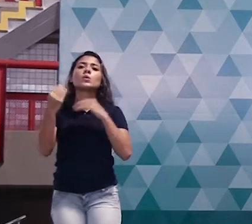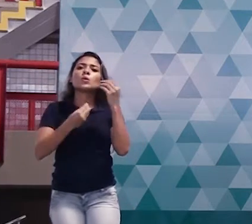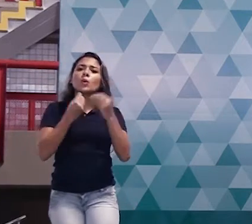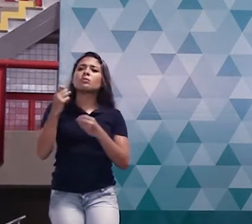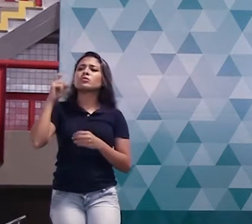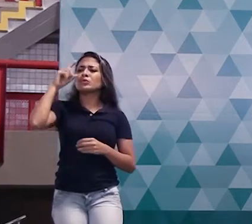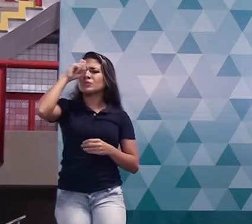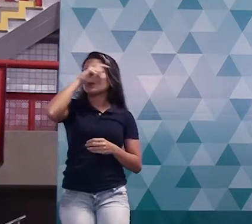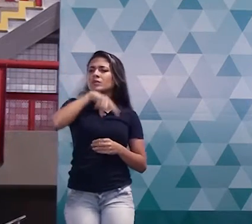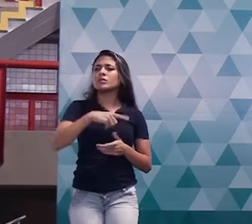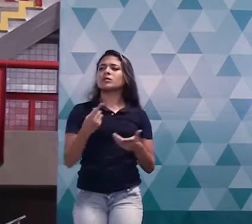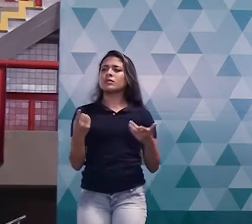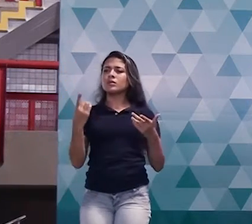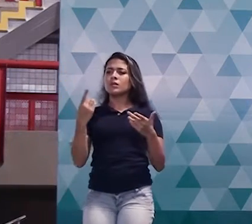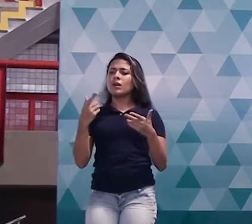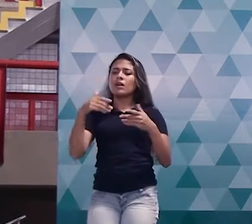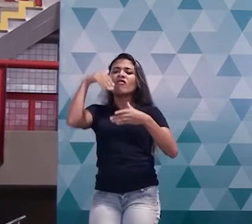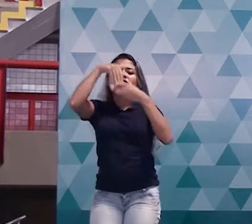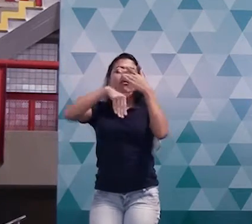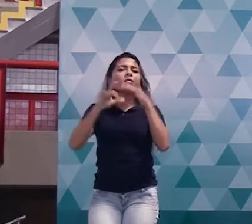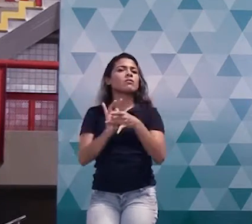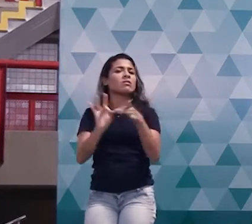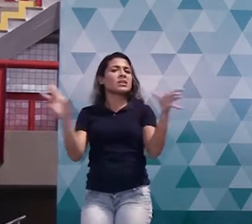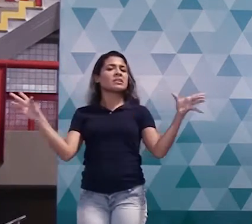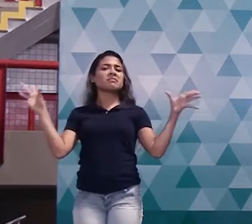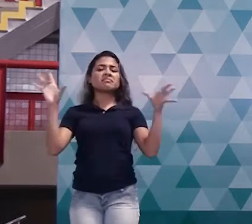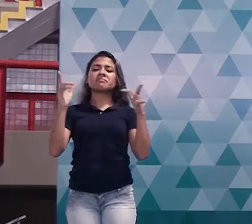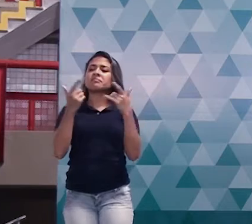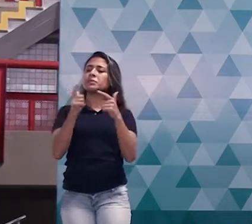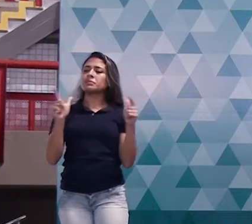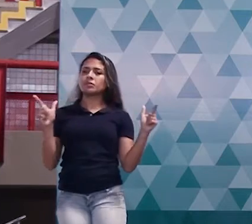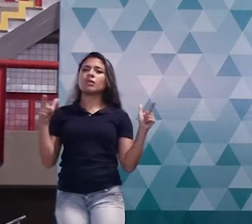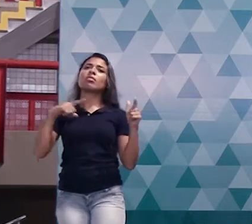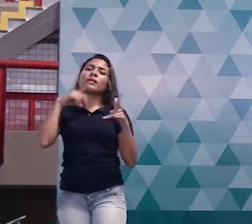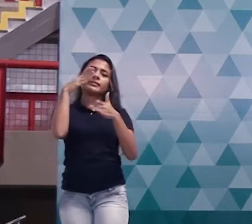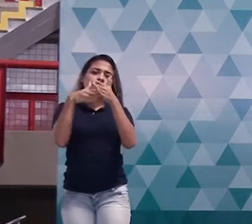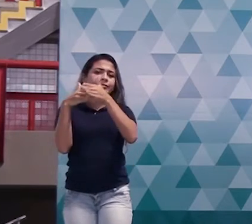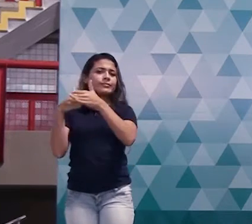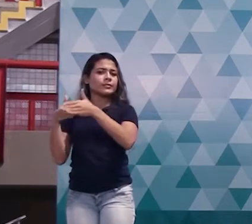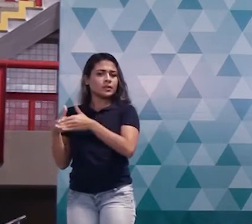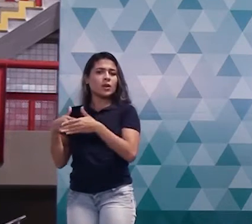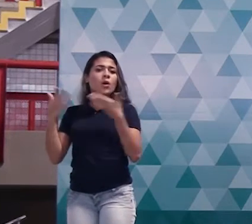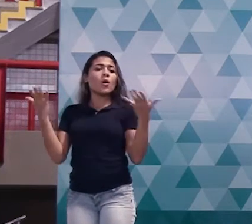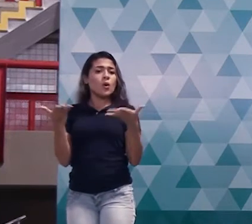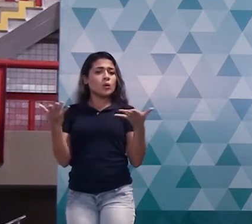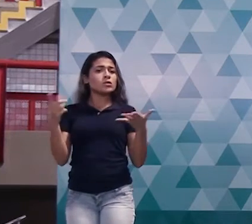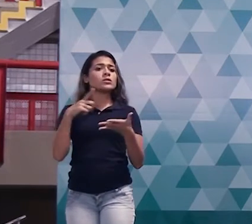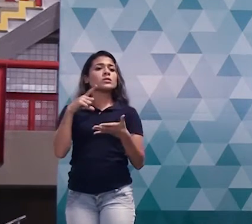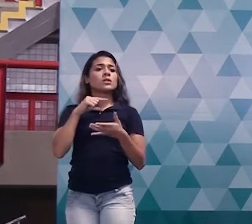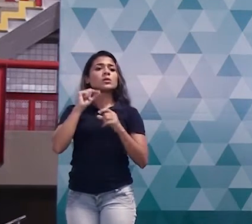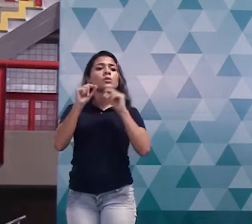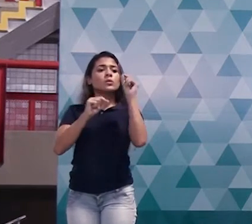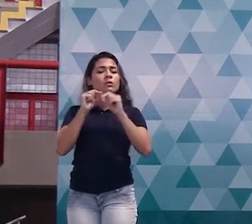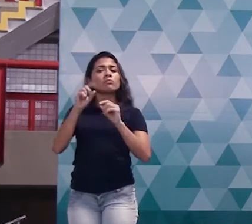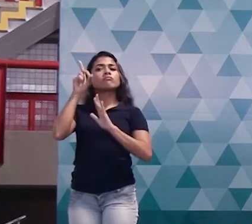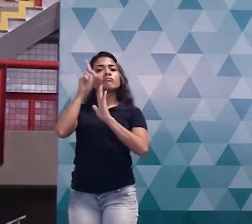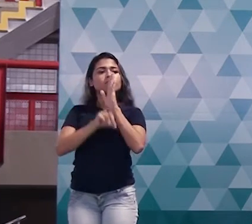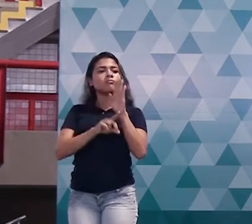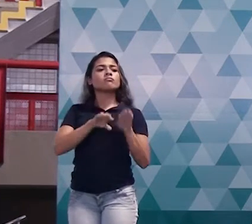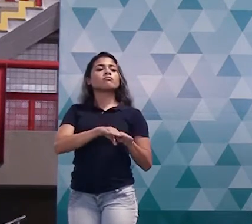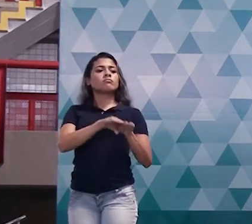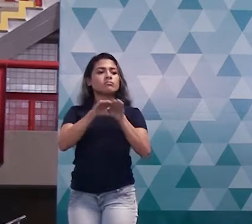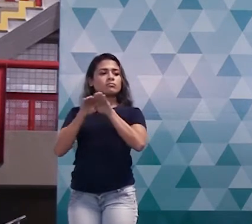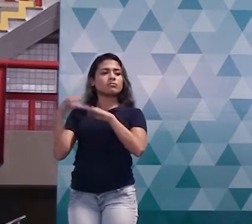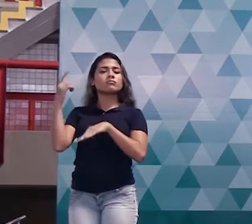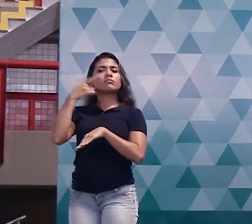mulher não votava, você tinha uma série de limitações. Hoje em dia você tem instrumentos sólidos de democracia.